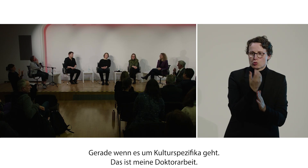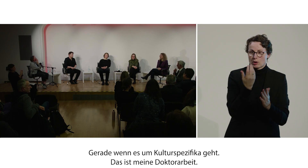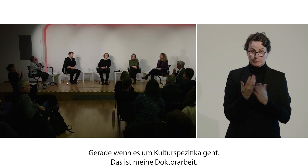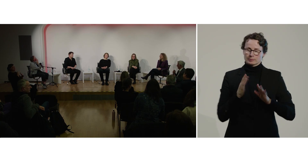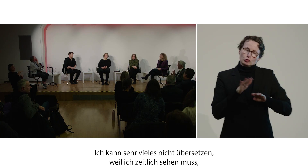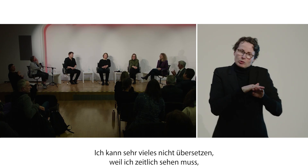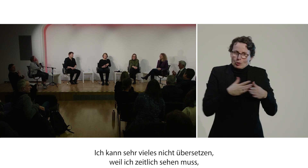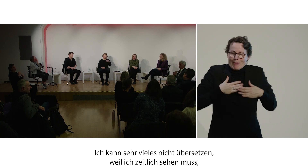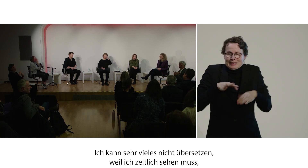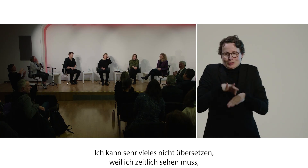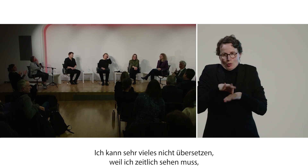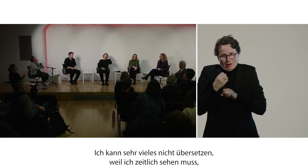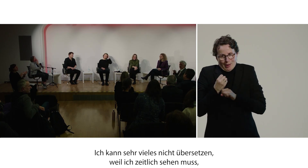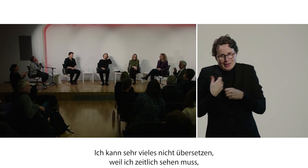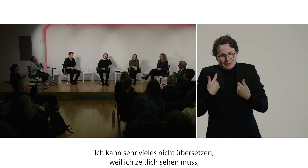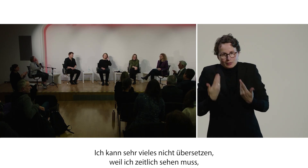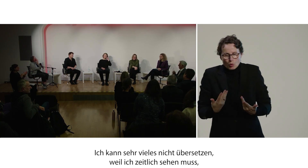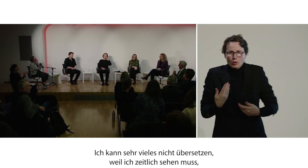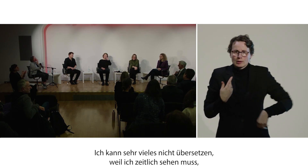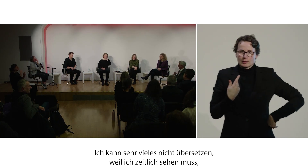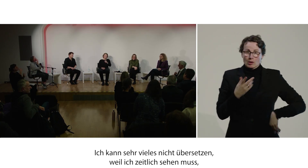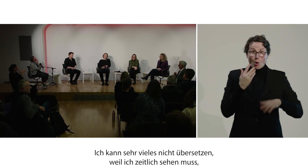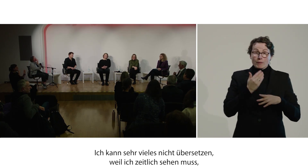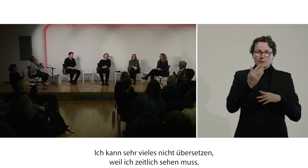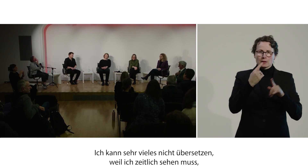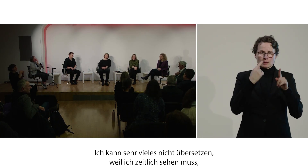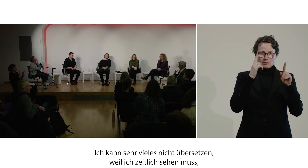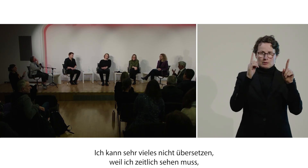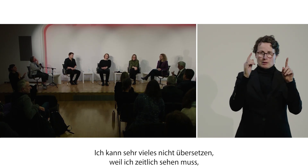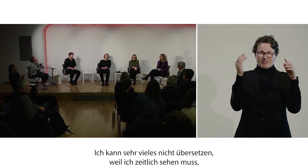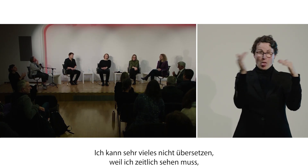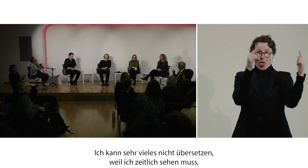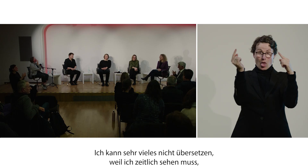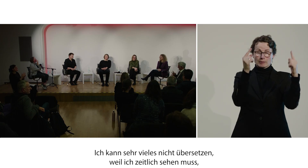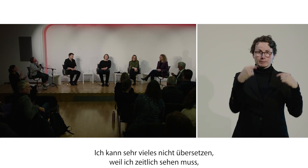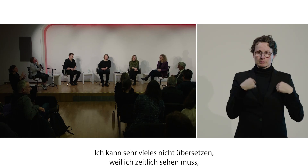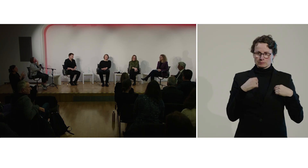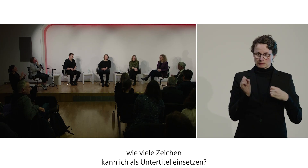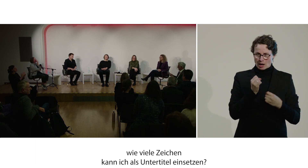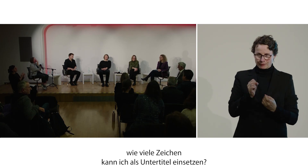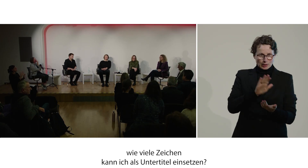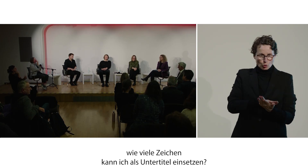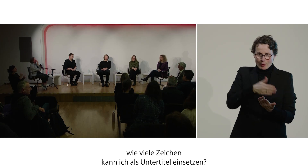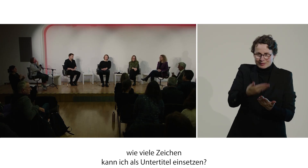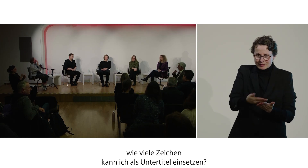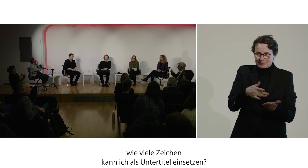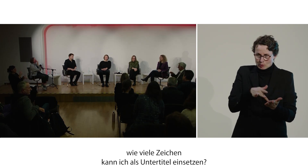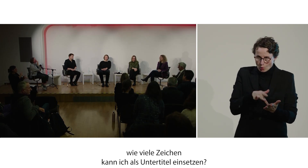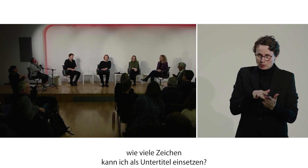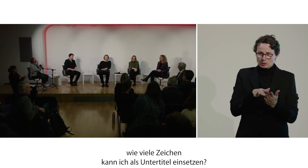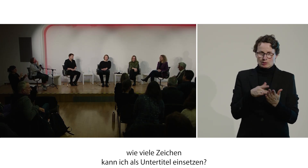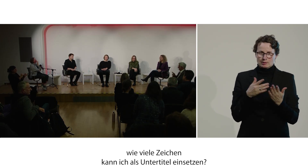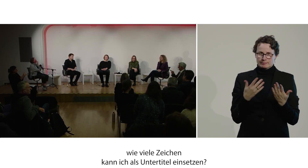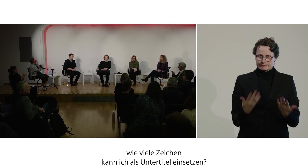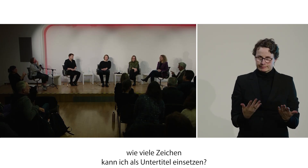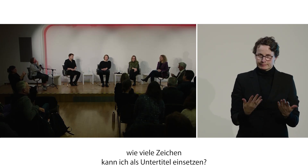Doktorarbeit, da denke ich, ich kann sehr vieles nicht übersetzen, weil ich muss halt zeitlich sehen, wie viele Zeichen kann